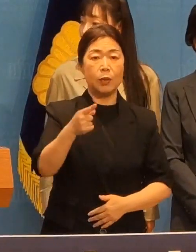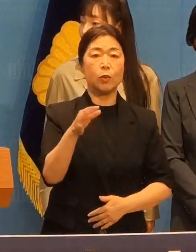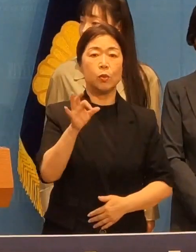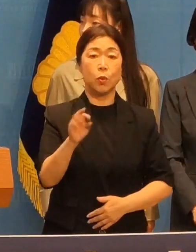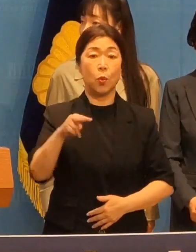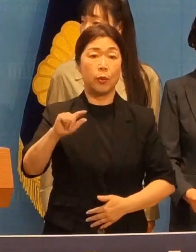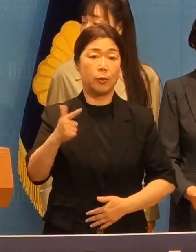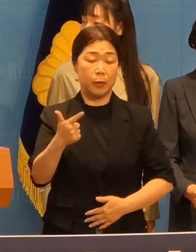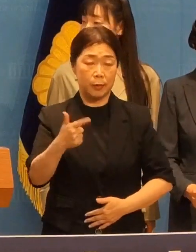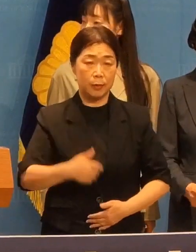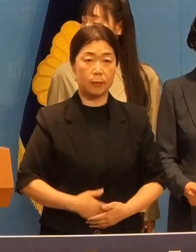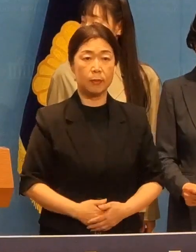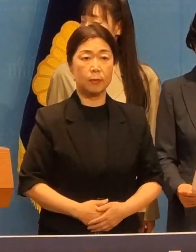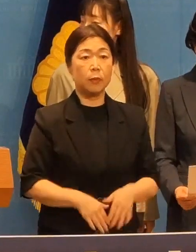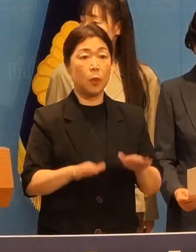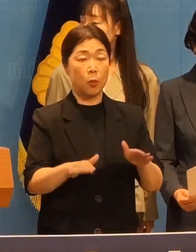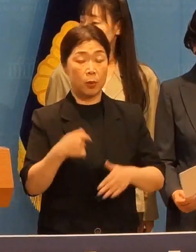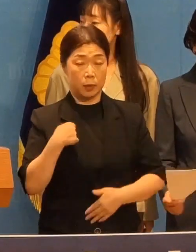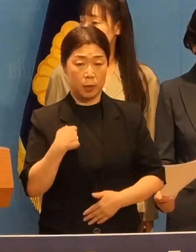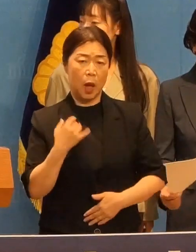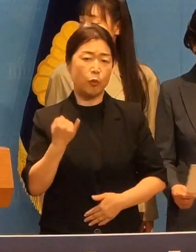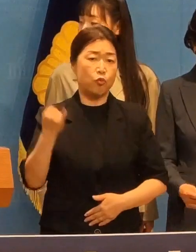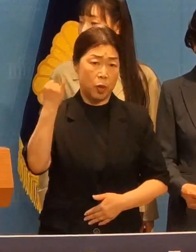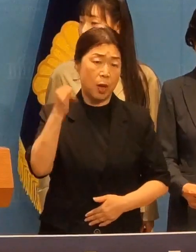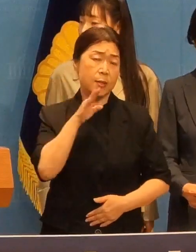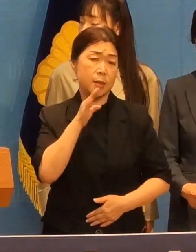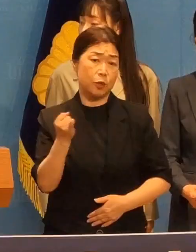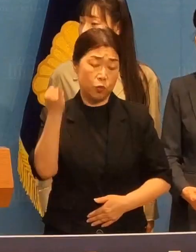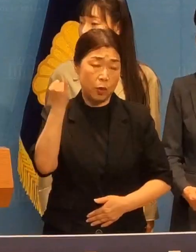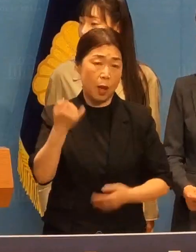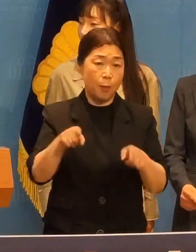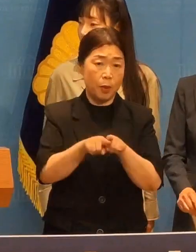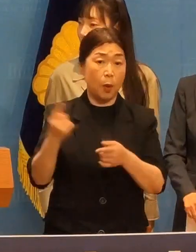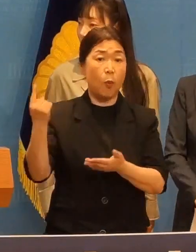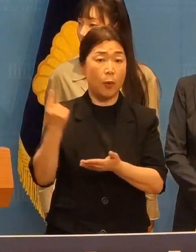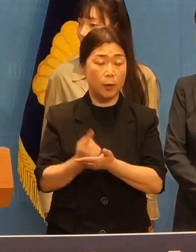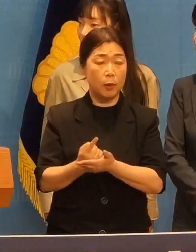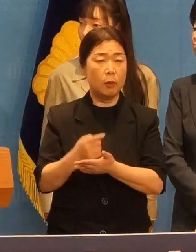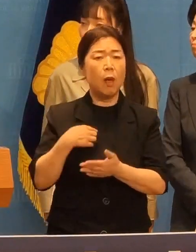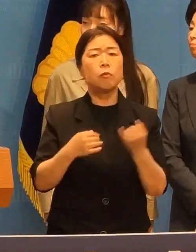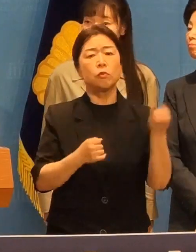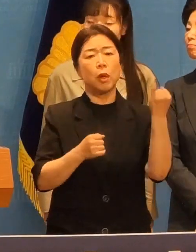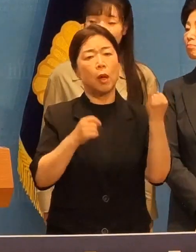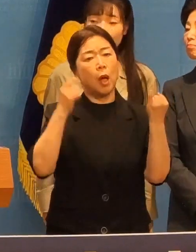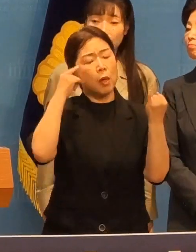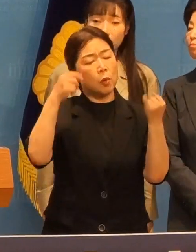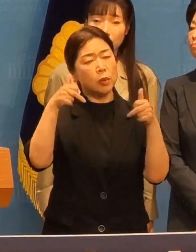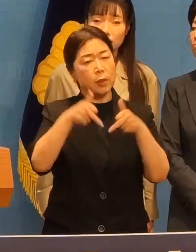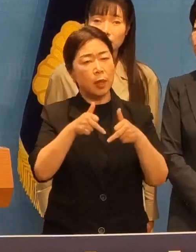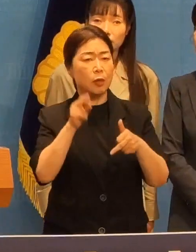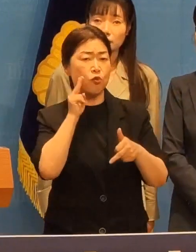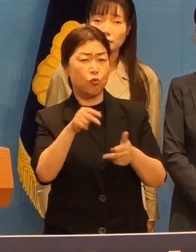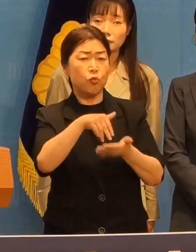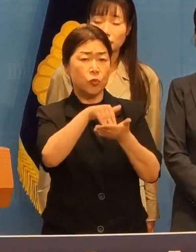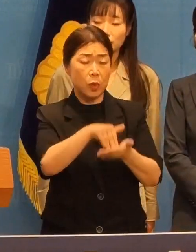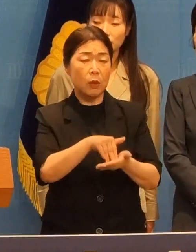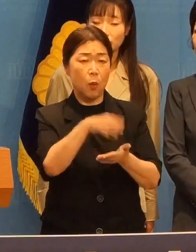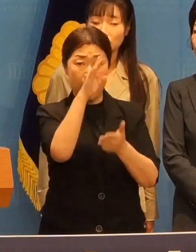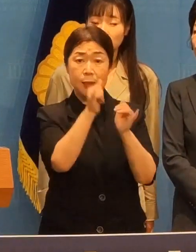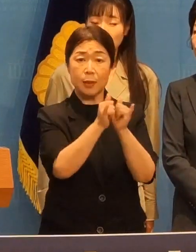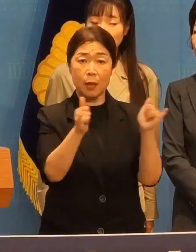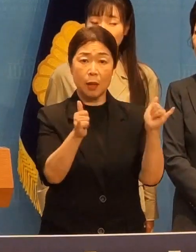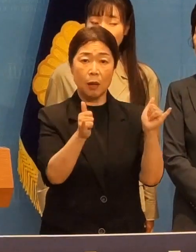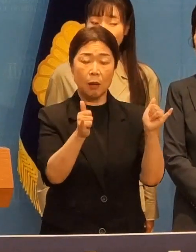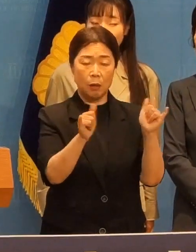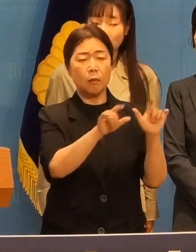오늘 그 기자회견 자리에 저희 누나랑 같이 이렇게 왔는데 저희 누나가 정신장애인 중증 환자로서